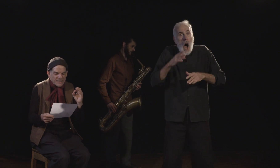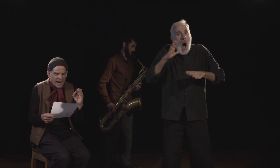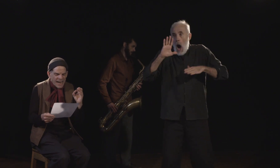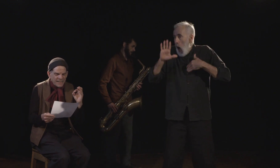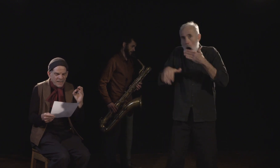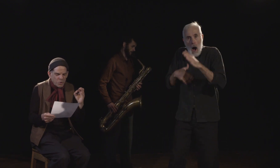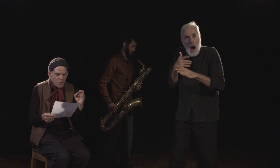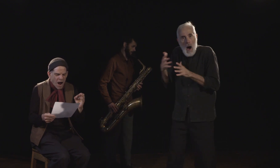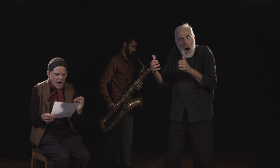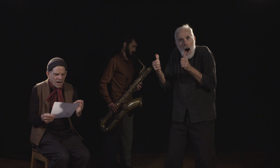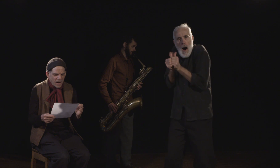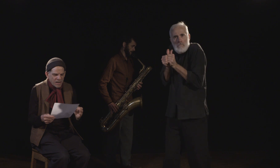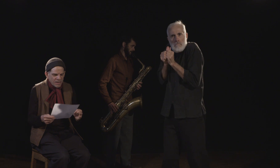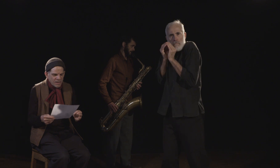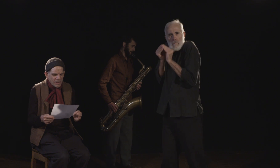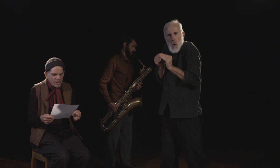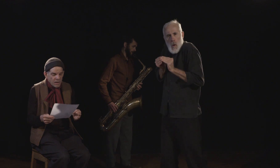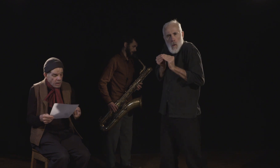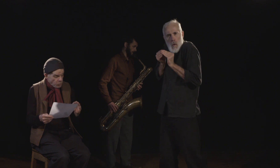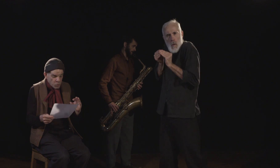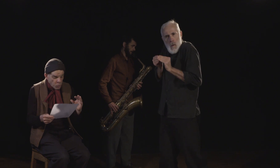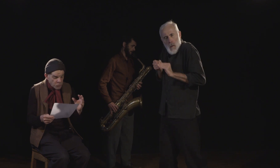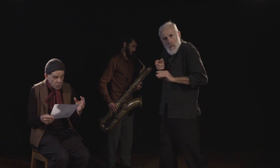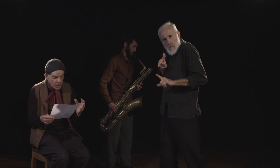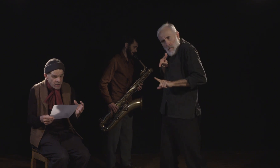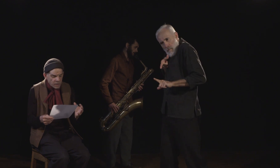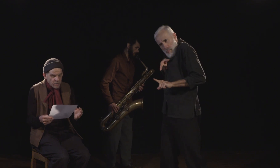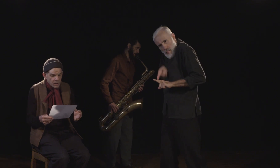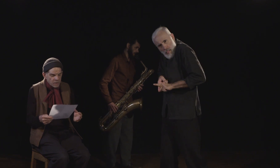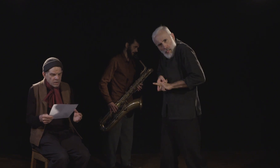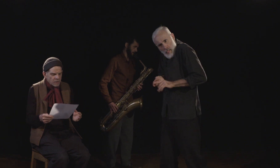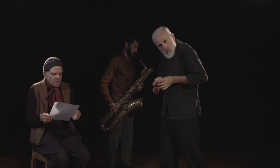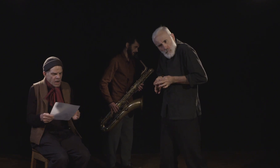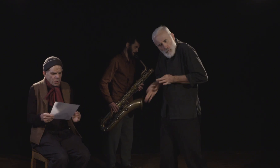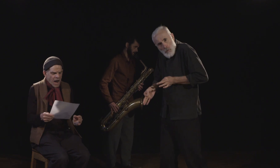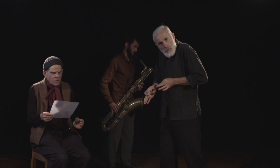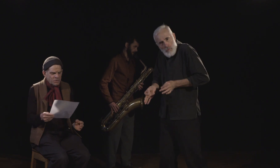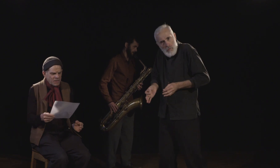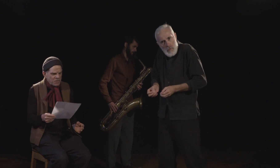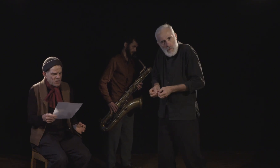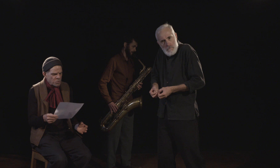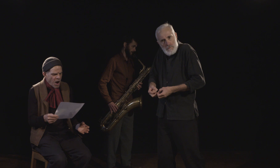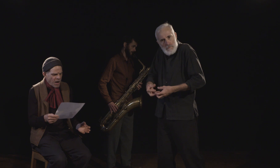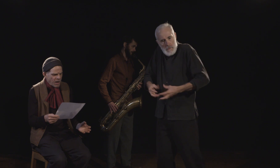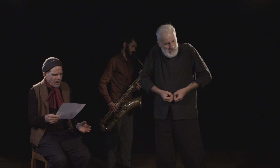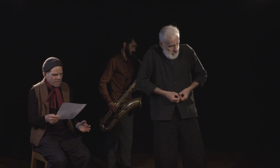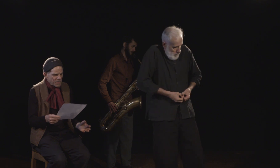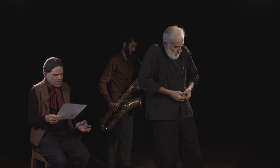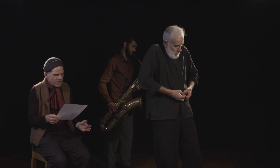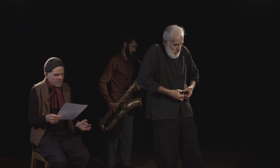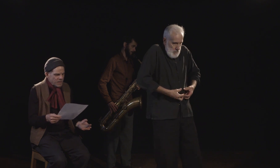planter des graines de noir, le consoler et lui raconter des